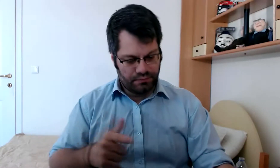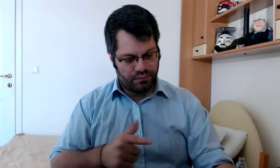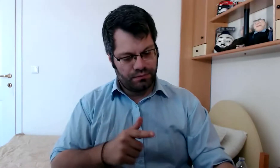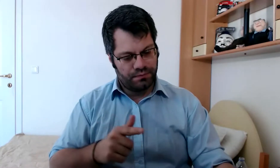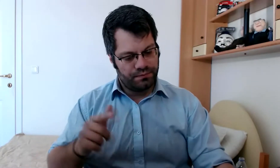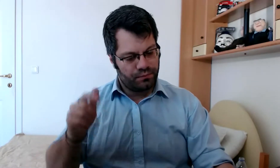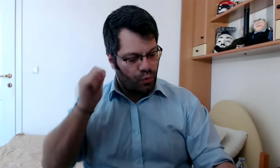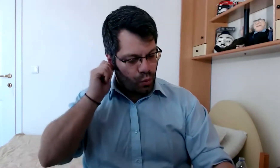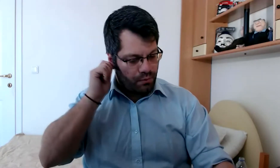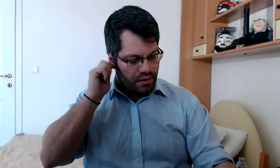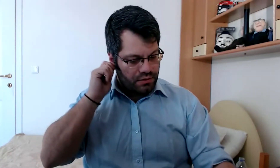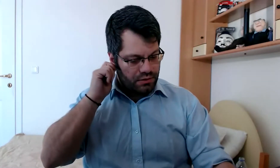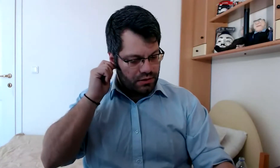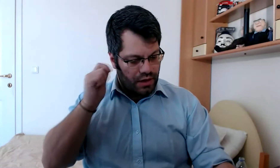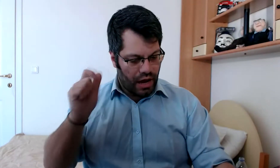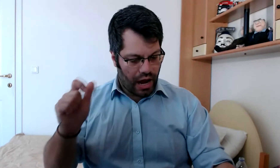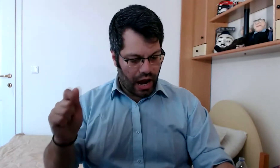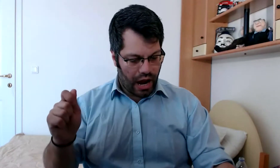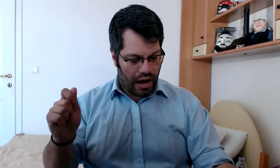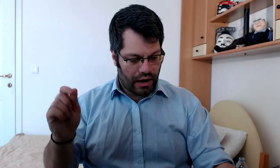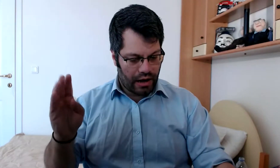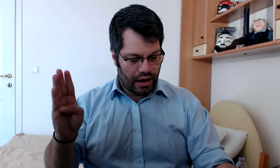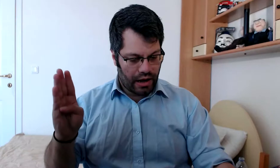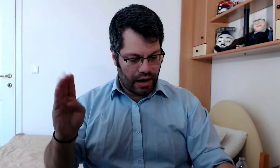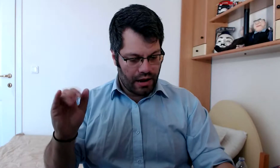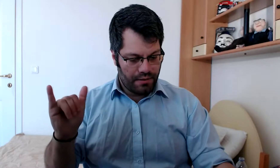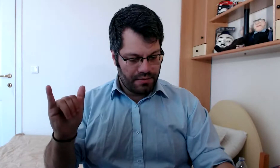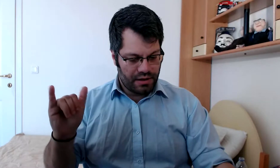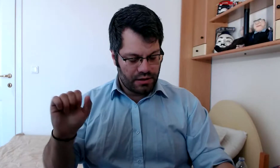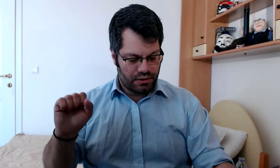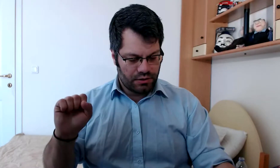Και συνεχίζει το όνομά του Ambisus